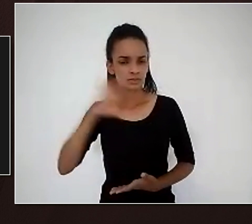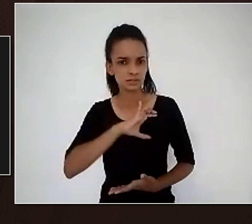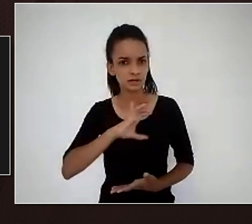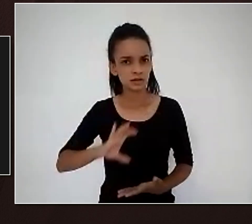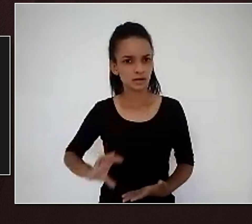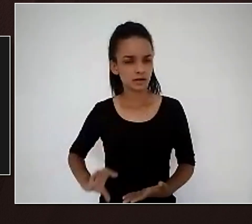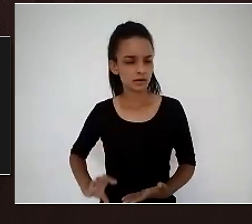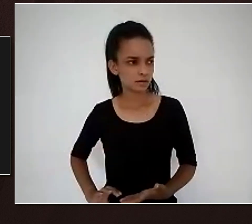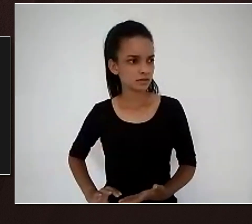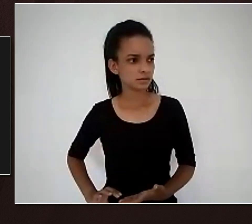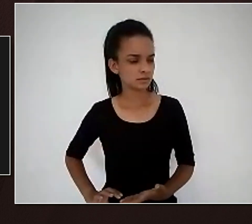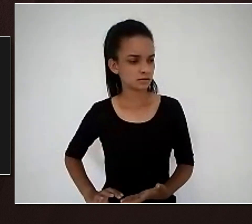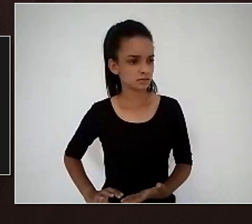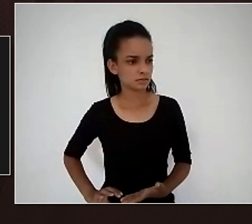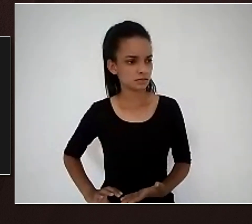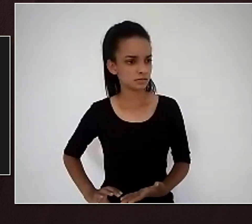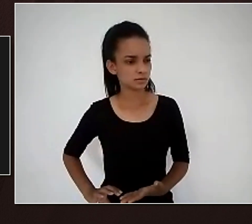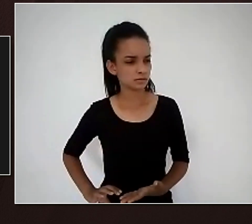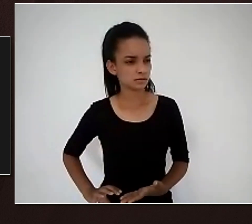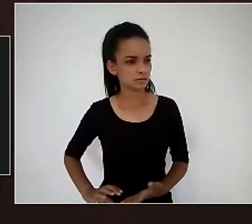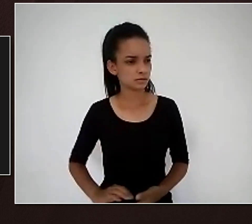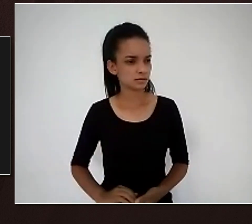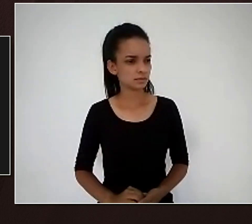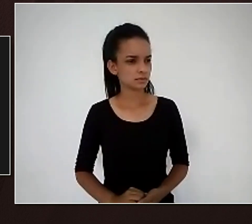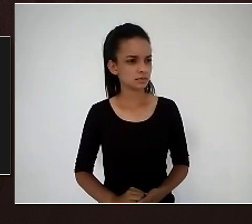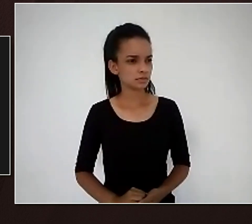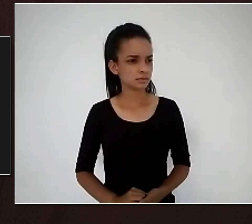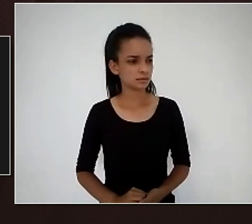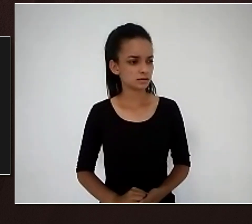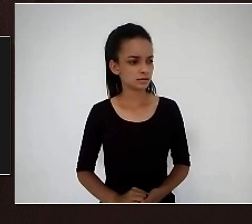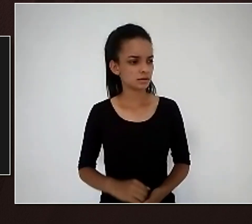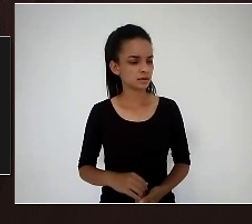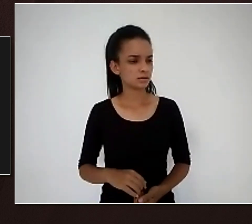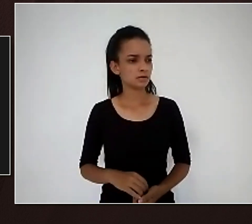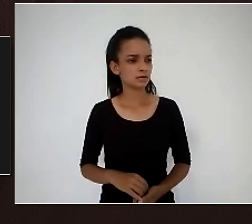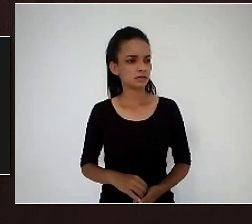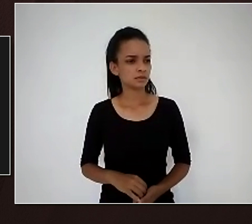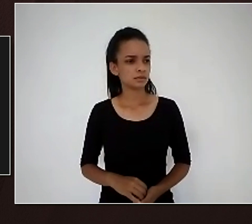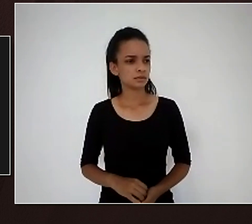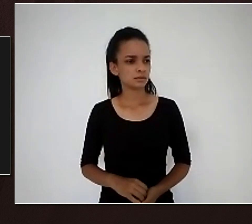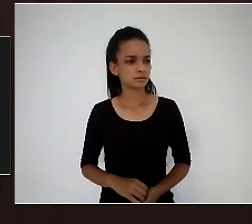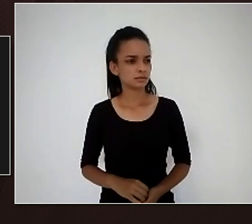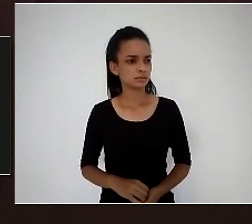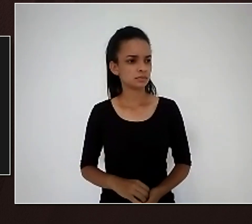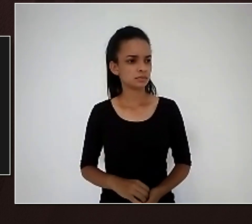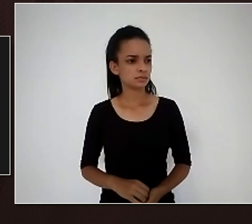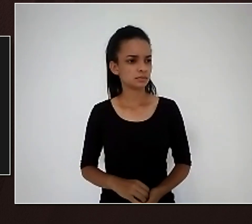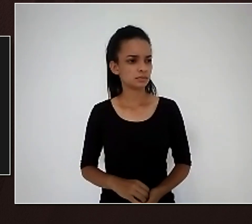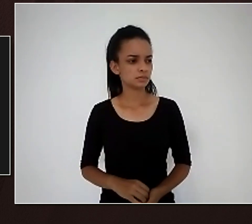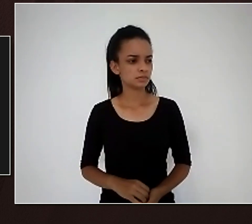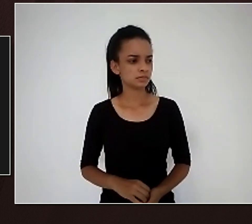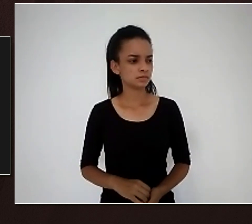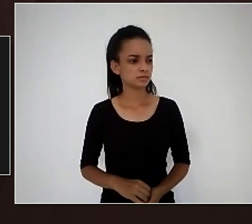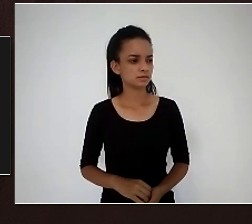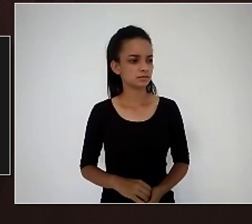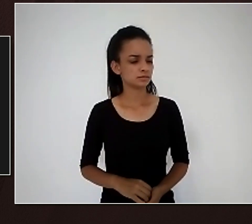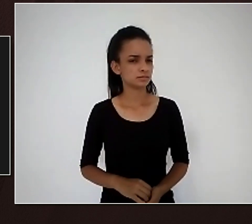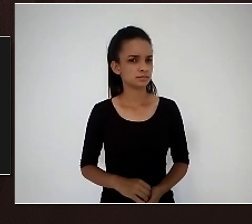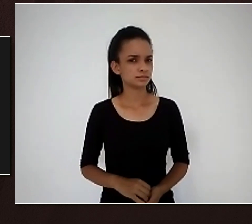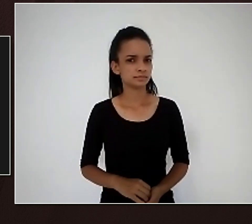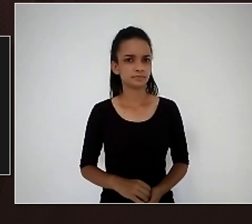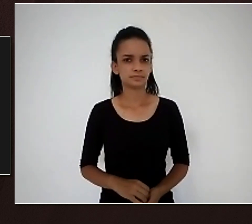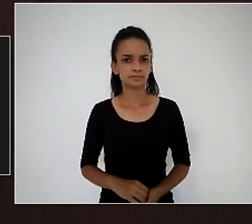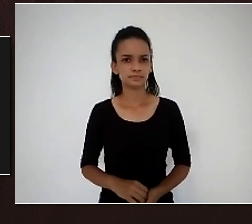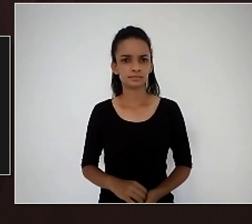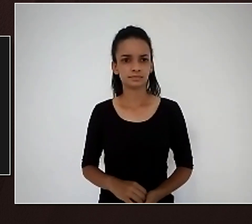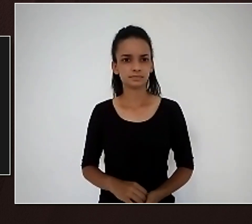volvemos como que ya sabemos todas las cosas, perdemos el primer amor, ¿no? Y bueno, no perdamos el